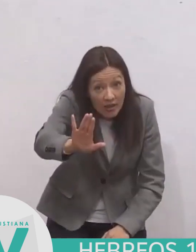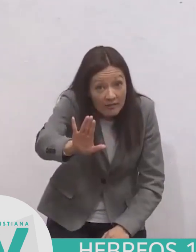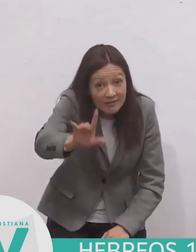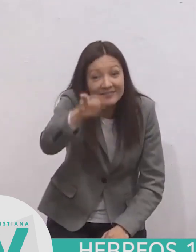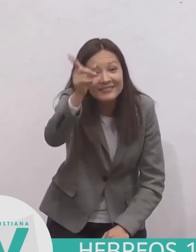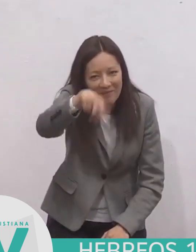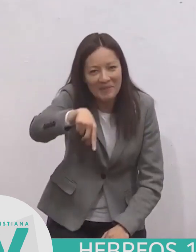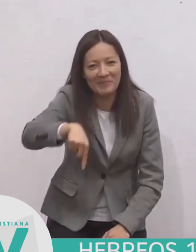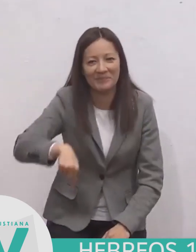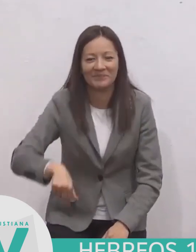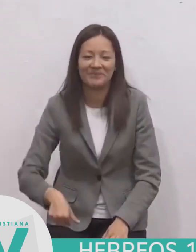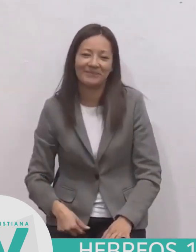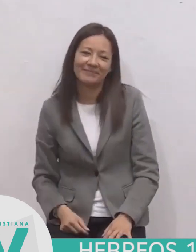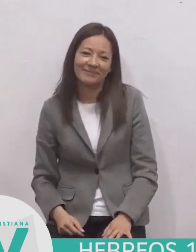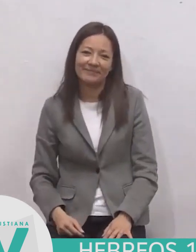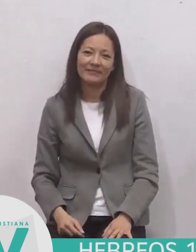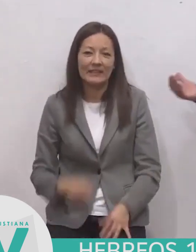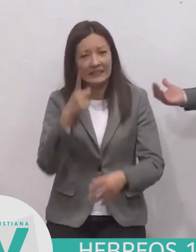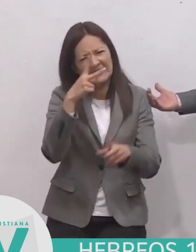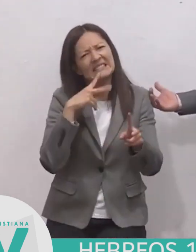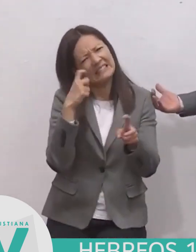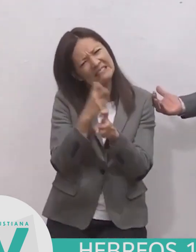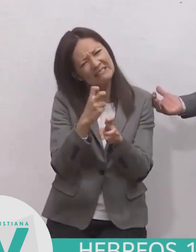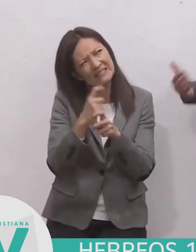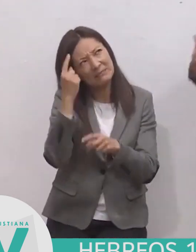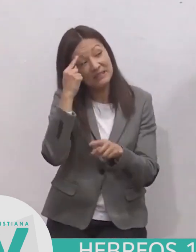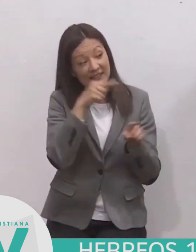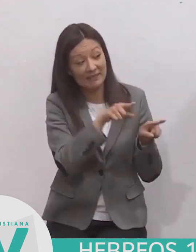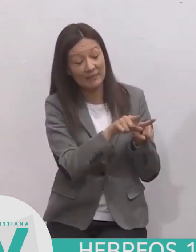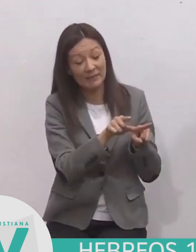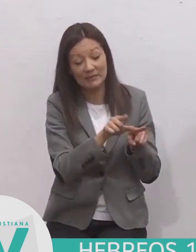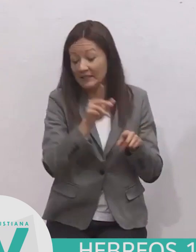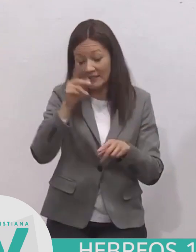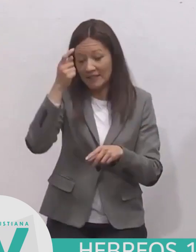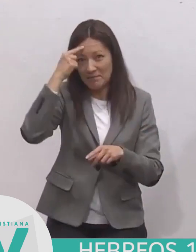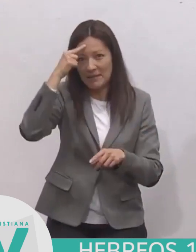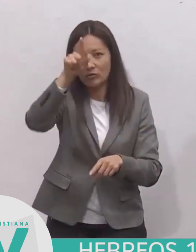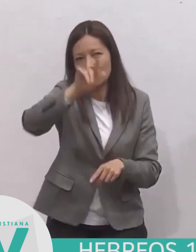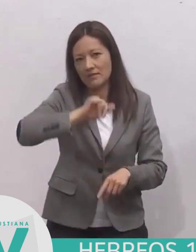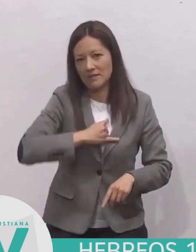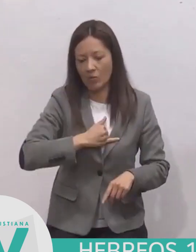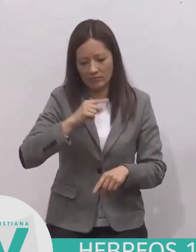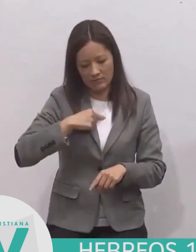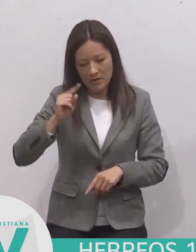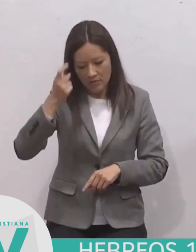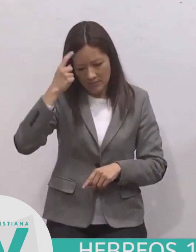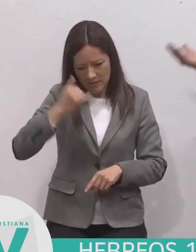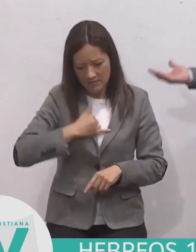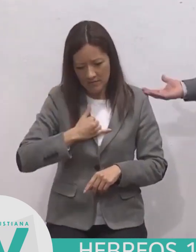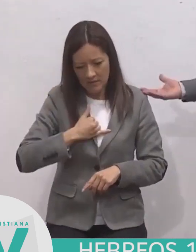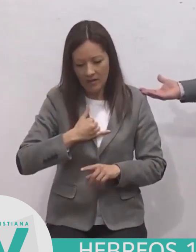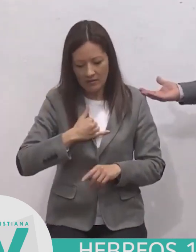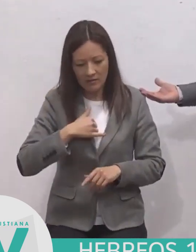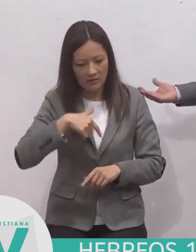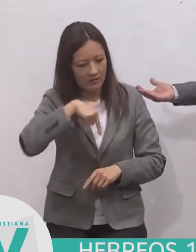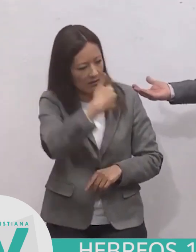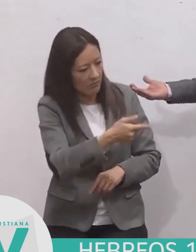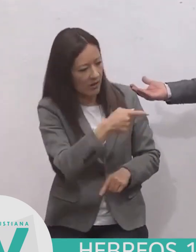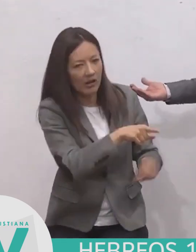Y usted también. Como le es tan difícil pensar en su hermano, piense en usted. Y después de pensar en usted, entonces piense usted en su